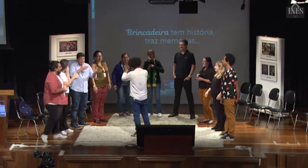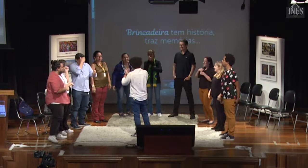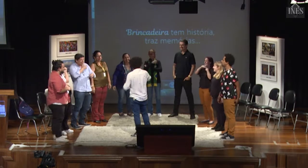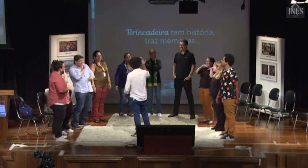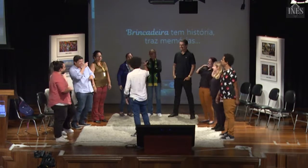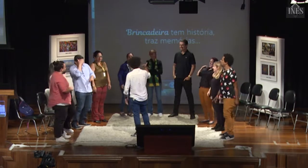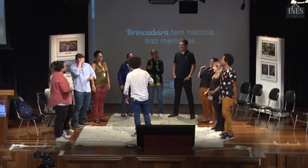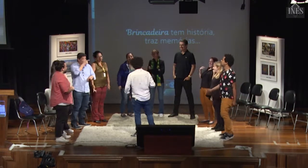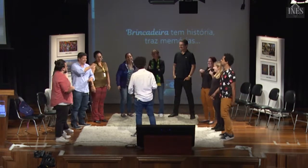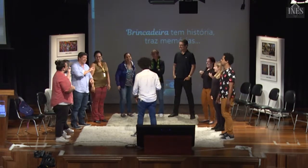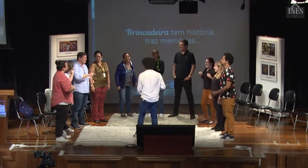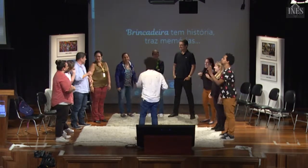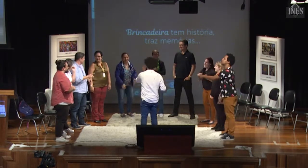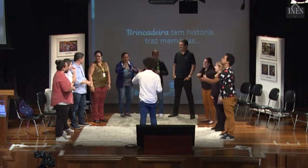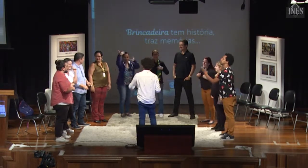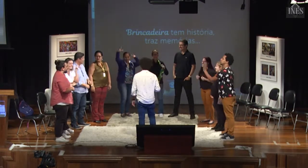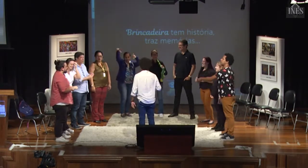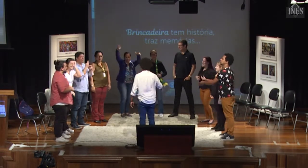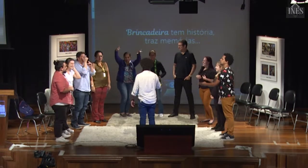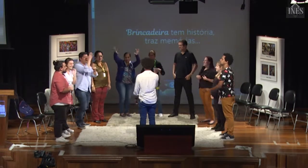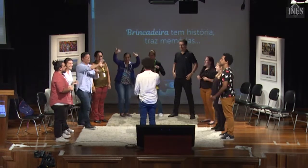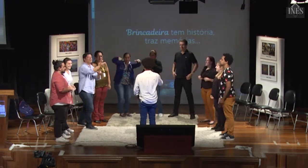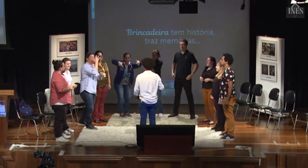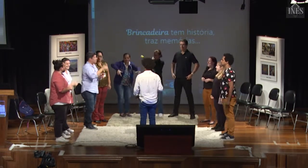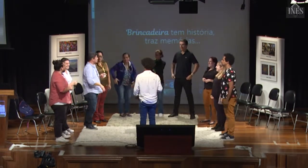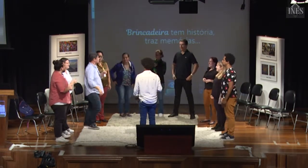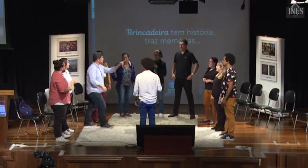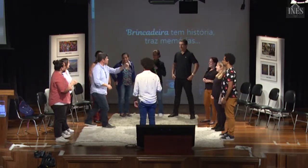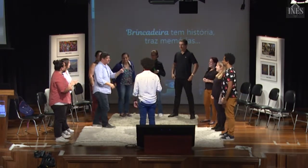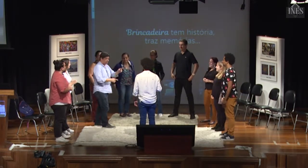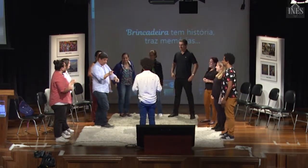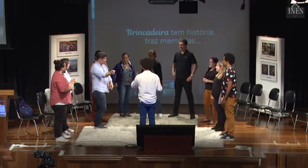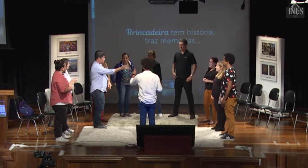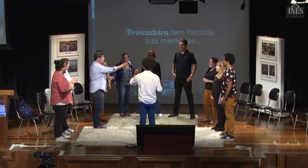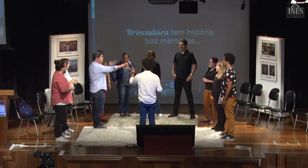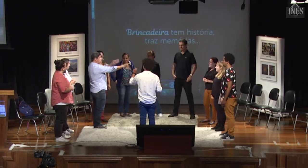você ficou nervoso, né? Não, não fecha o olho assim, não. Não, faz de novo, vai, faz de novo.